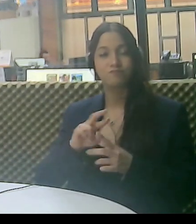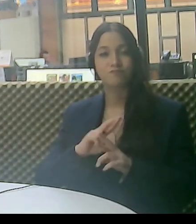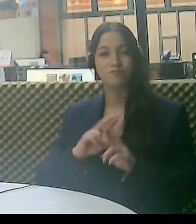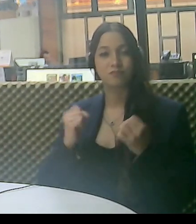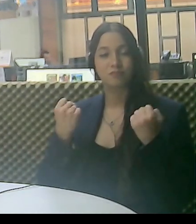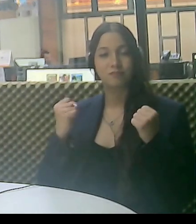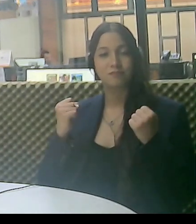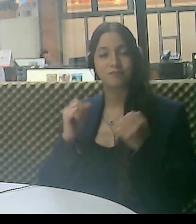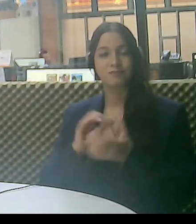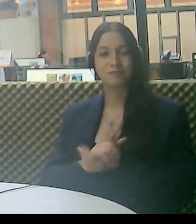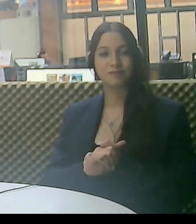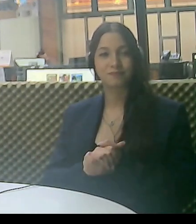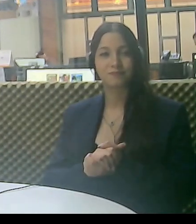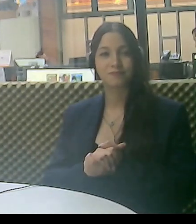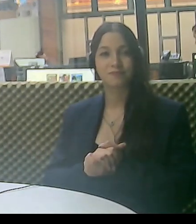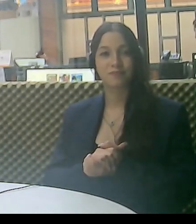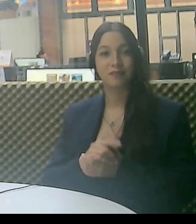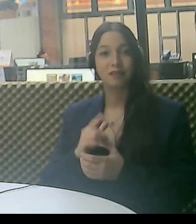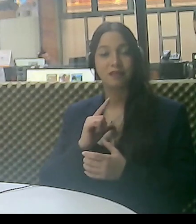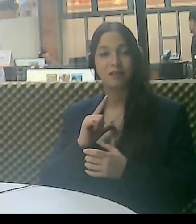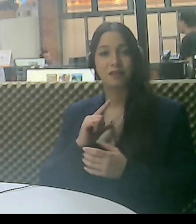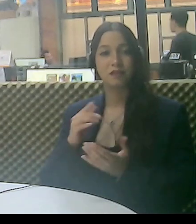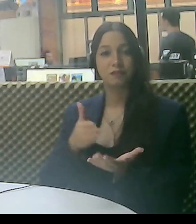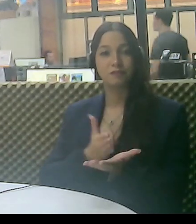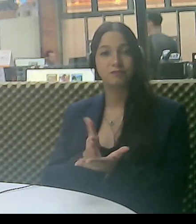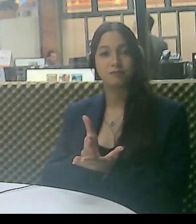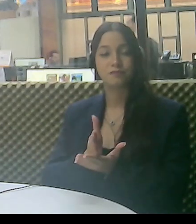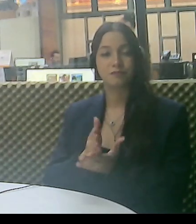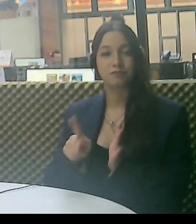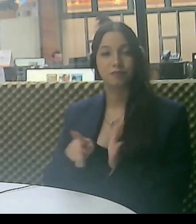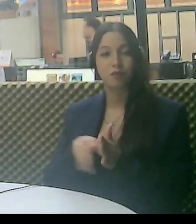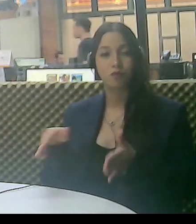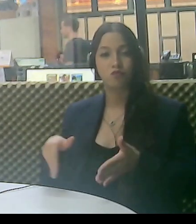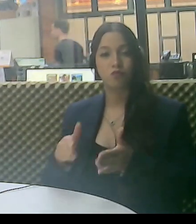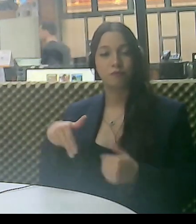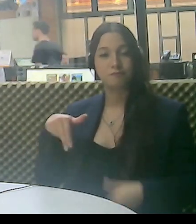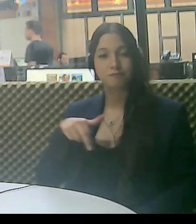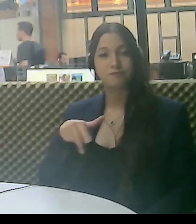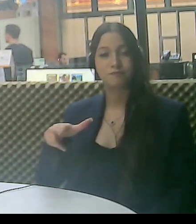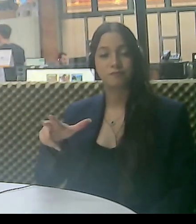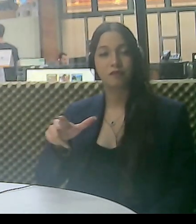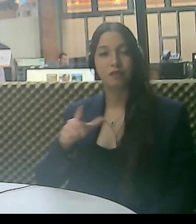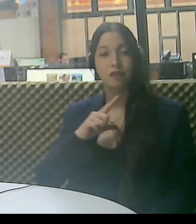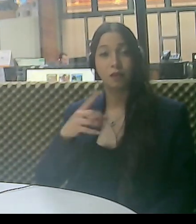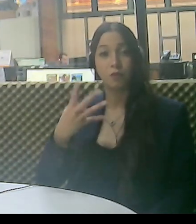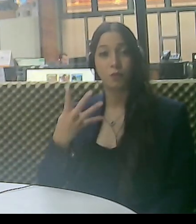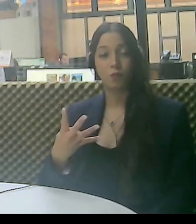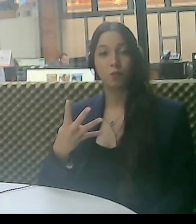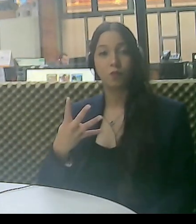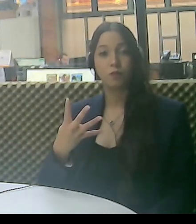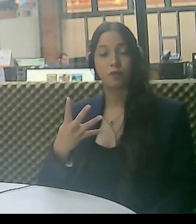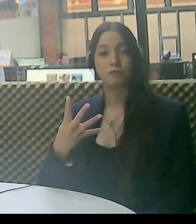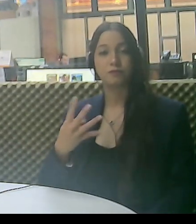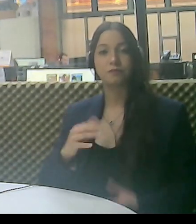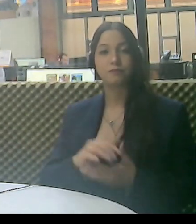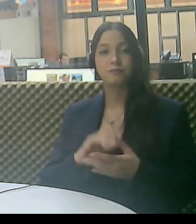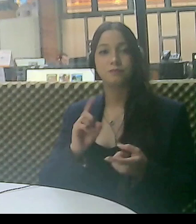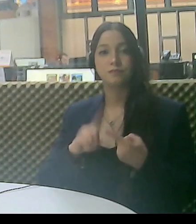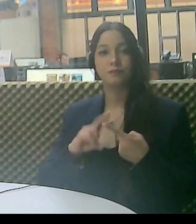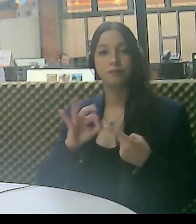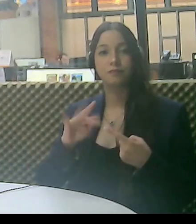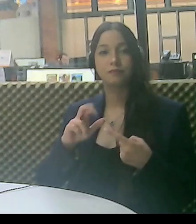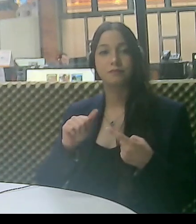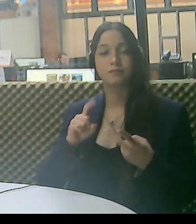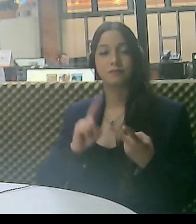esportivas. Um dos destaques é o Circuito FUTEL de Corridas, com a realização de 4 provas: Corrida da Infantaria, Corrida